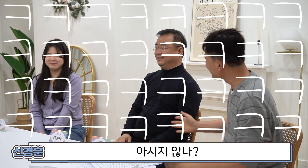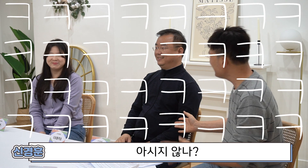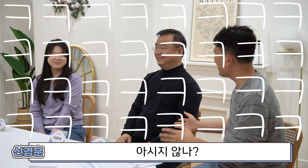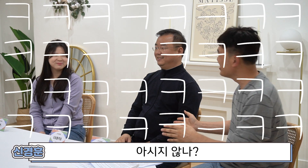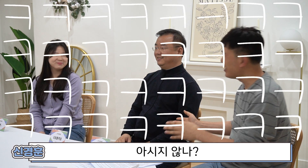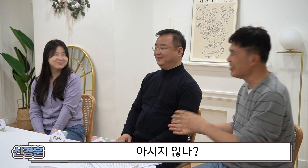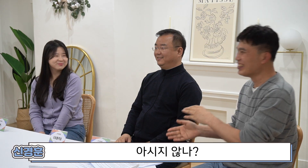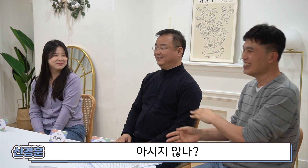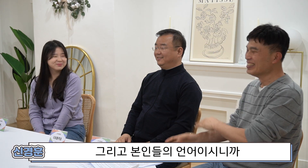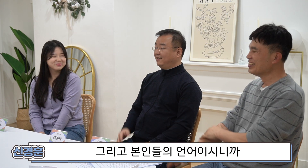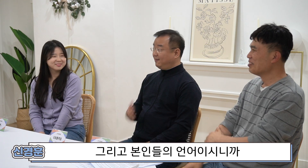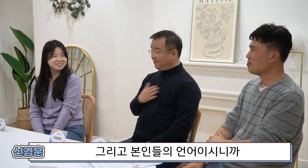아시지 않으세요?